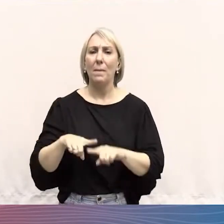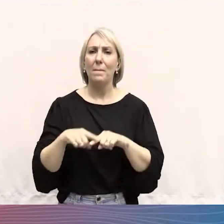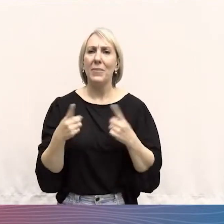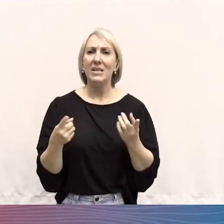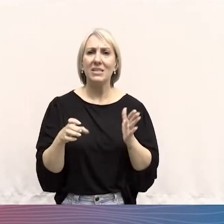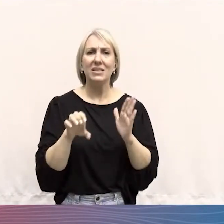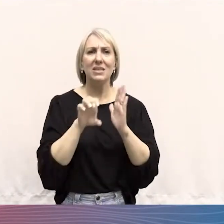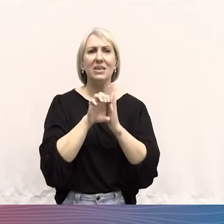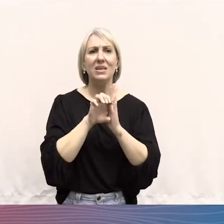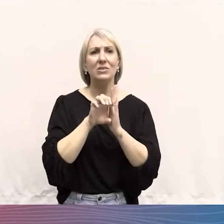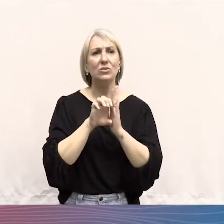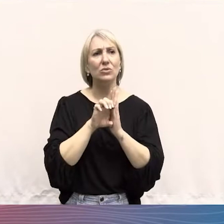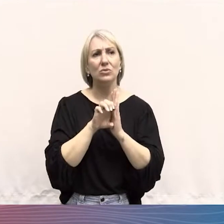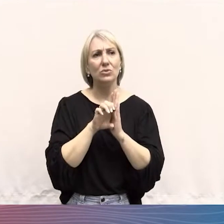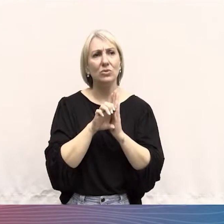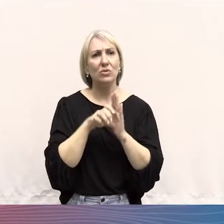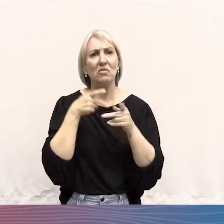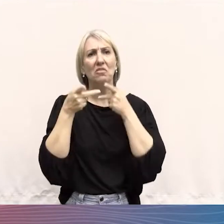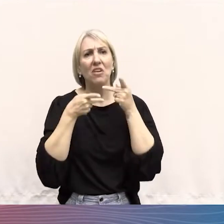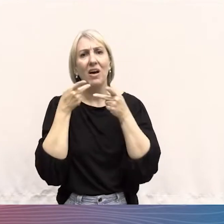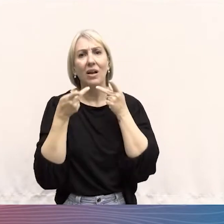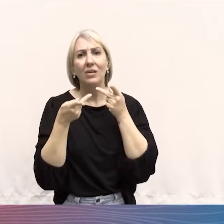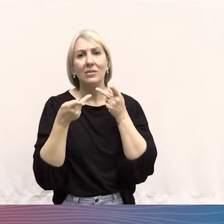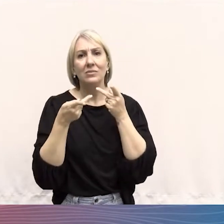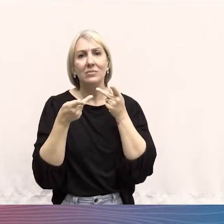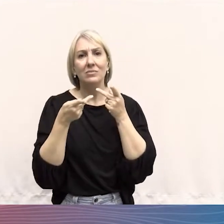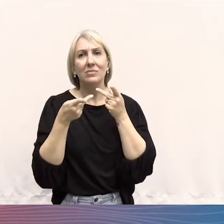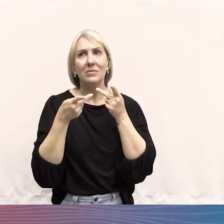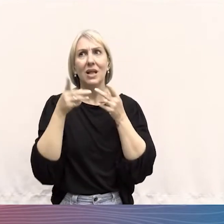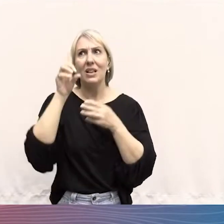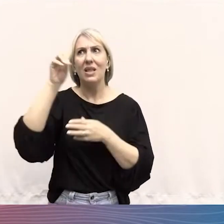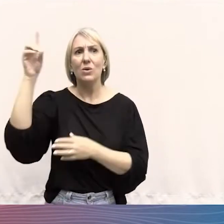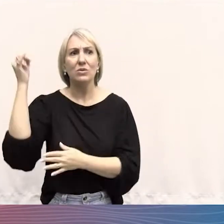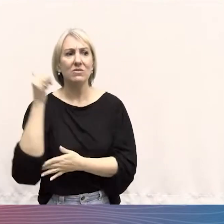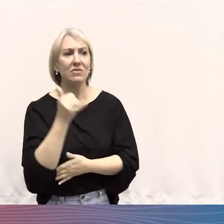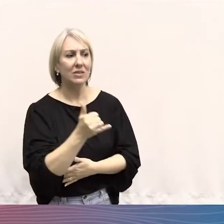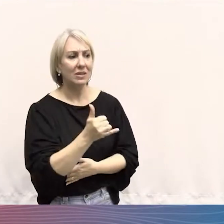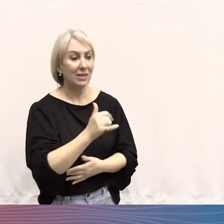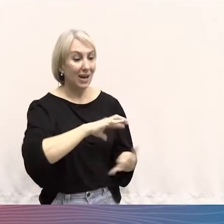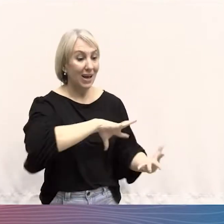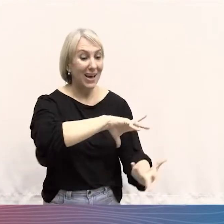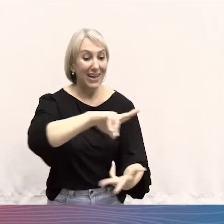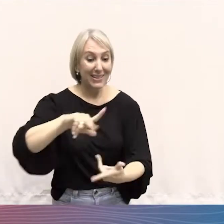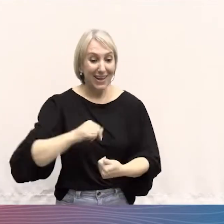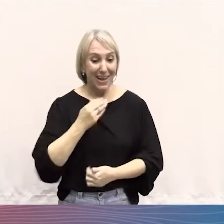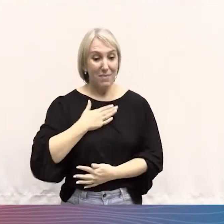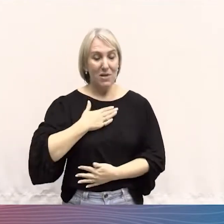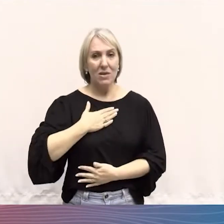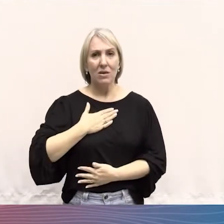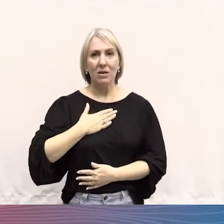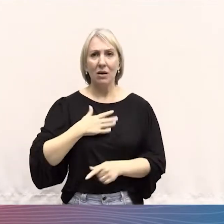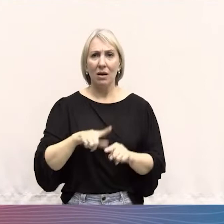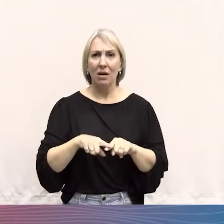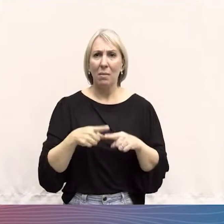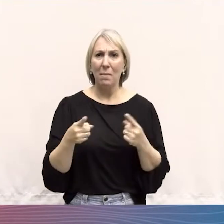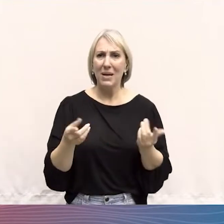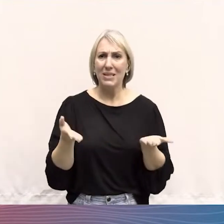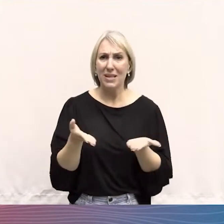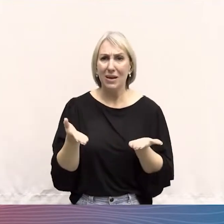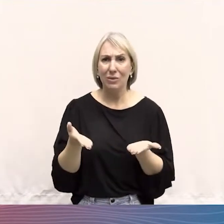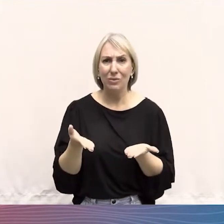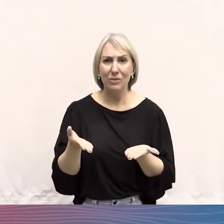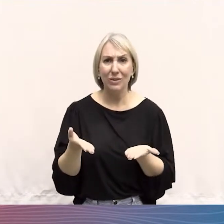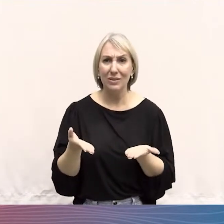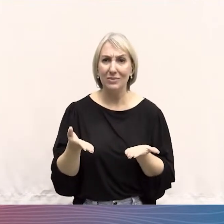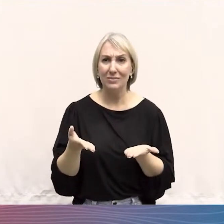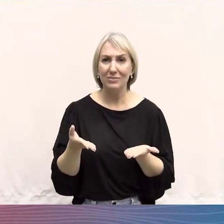Agora, essa terra não é do Senhor mais. Que tristeza, irmãos, né? Deus dos